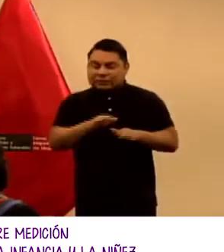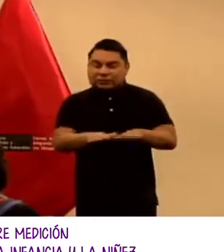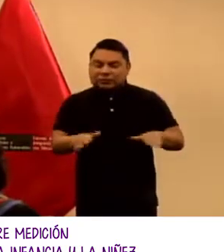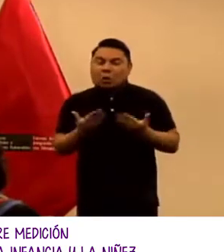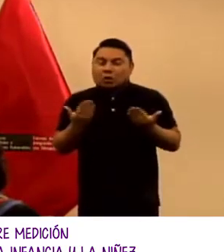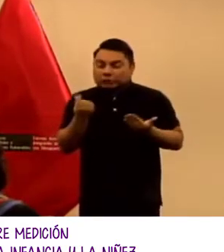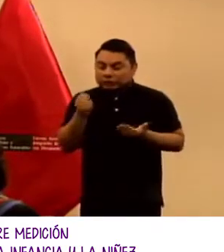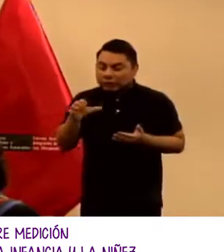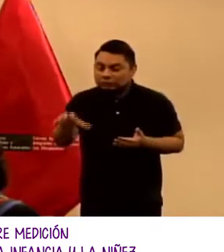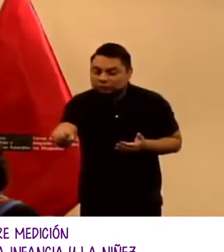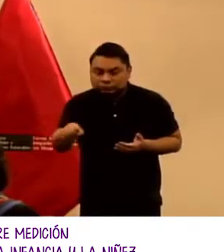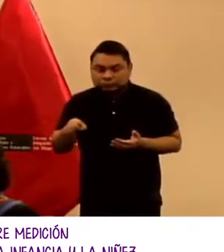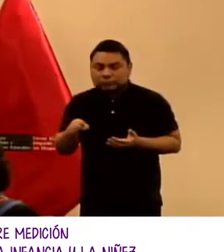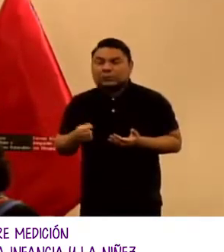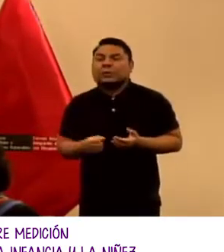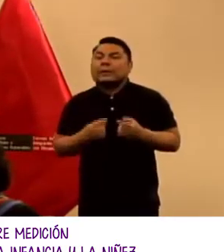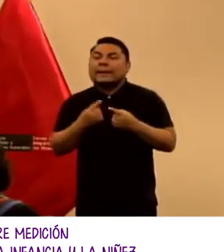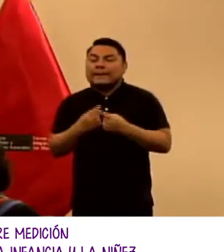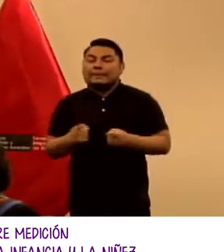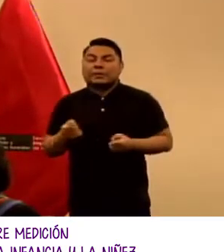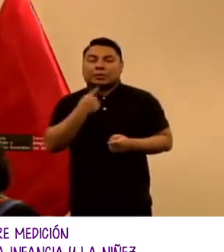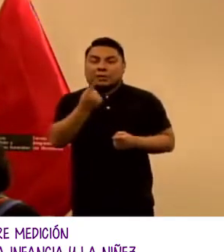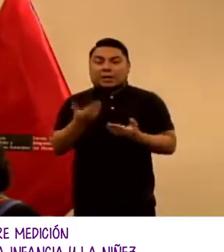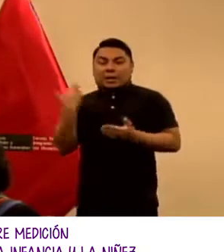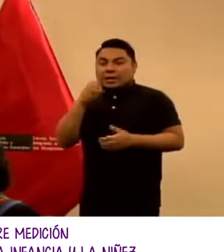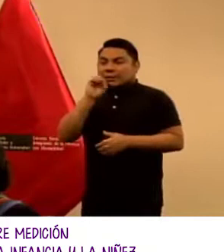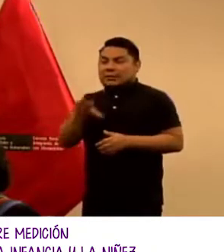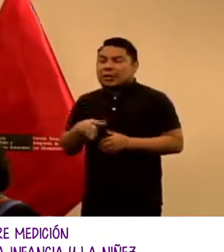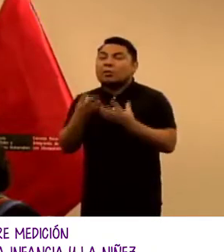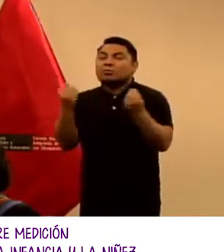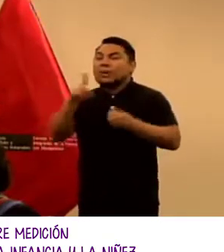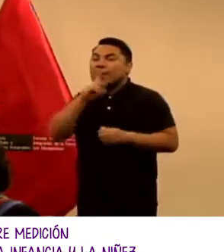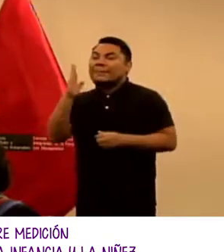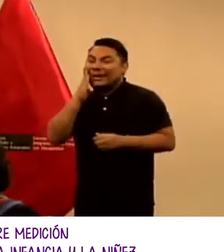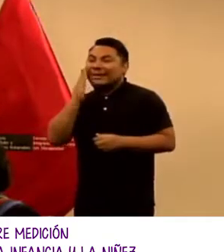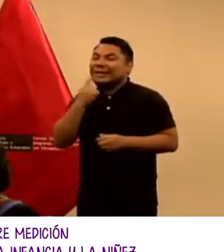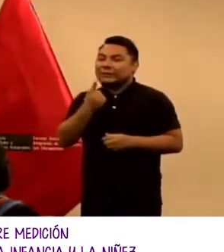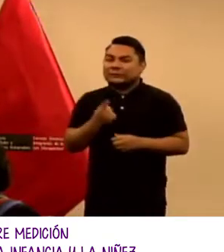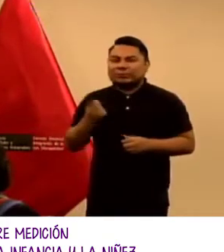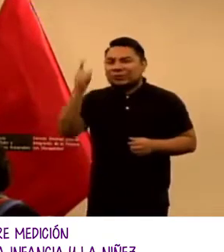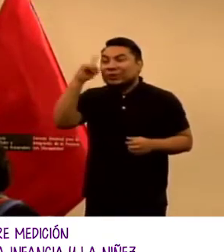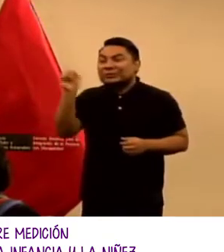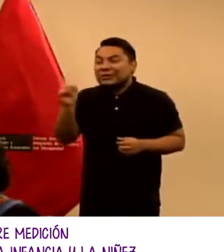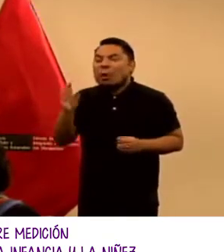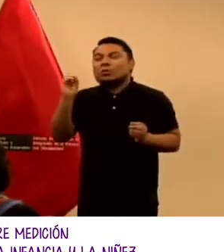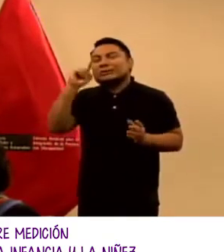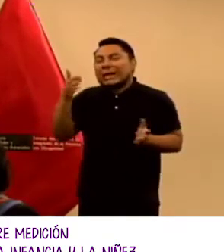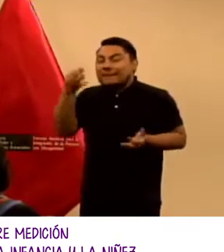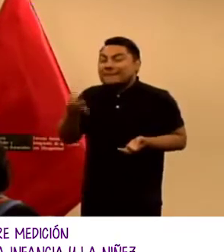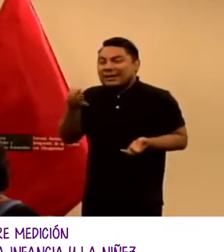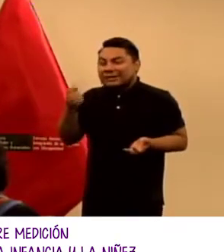objetos. Pero con el caveat que mencioné antes, ¿no? Muchos padres pueden no saber, no estar seguros